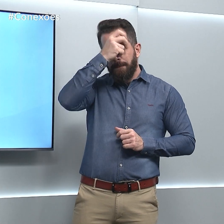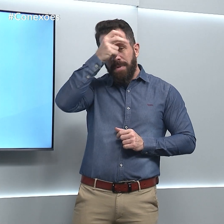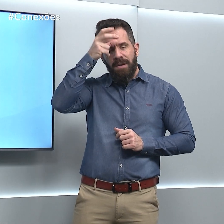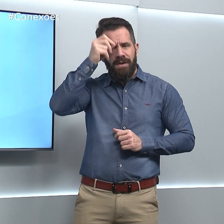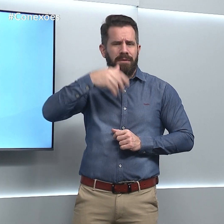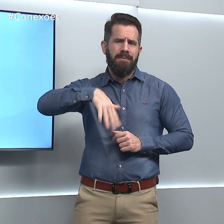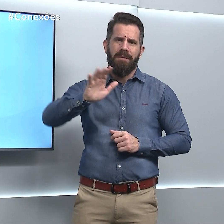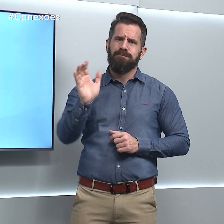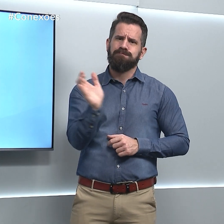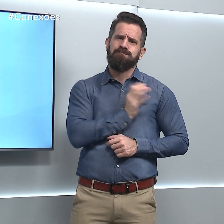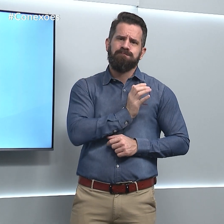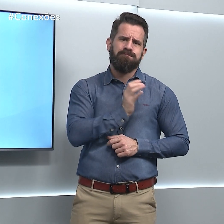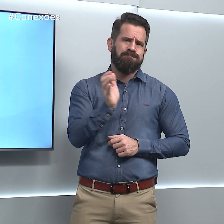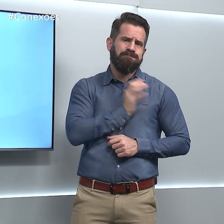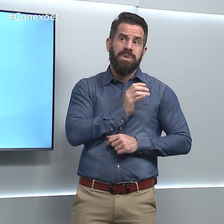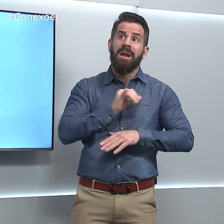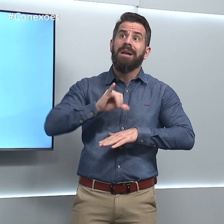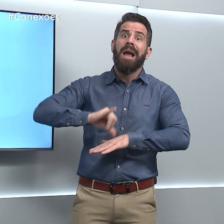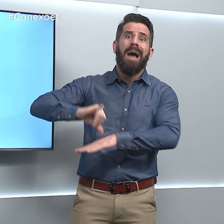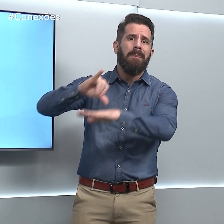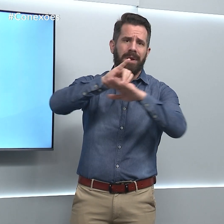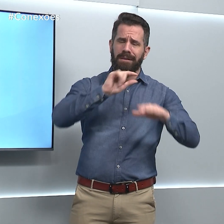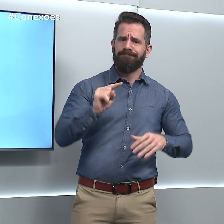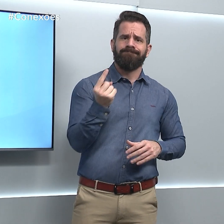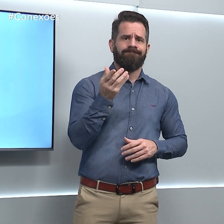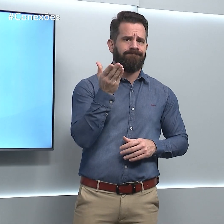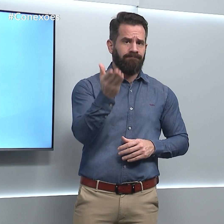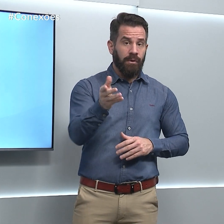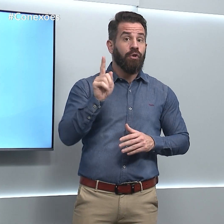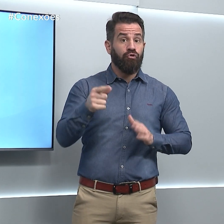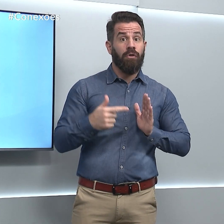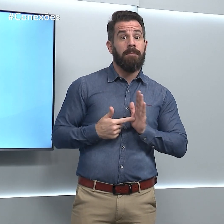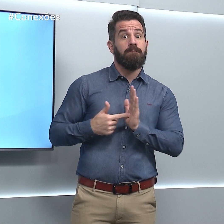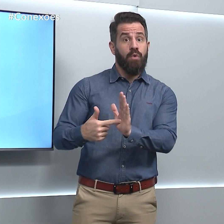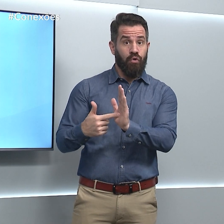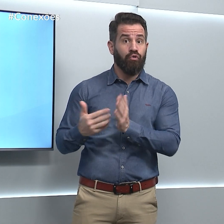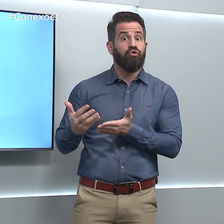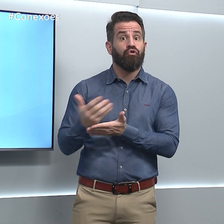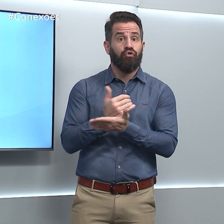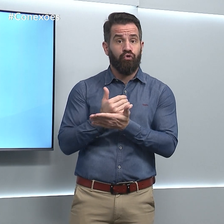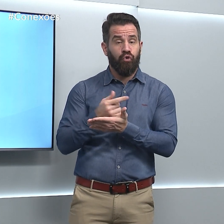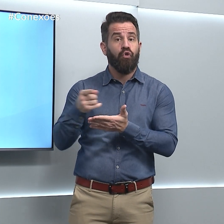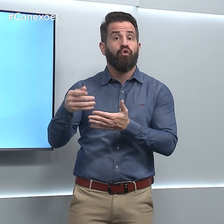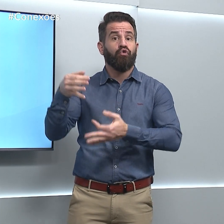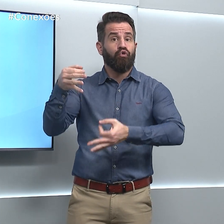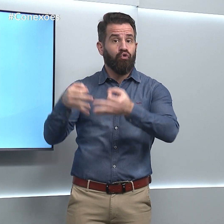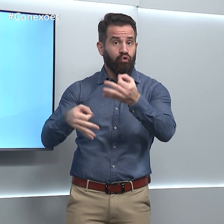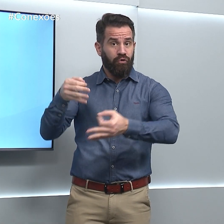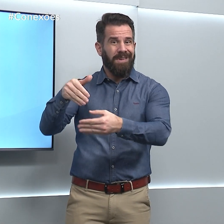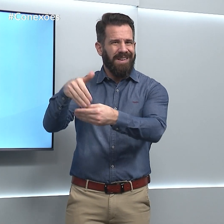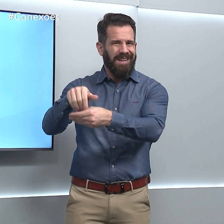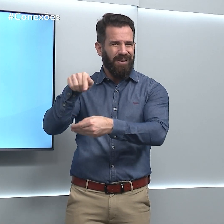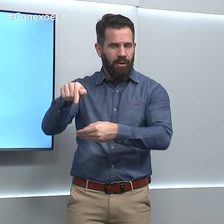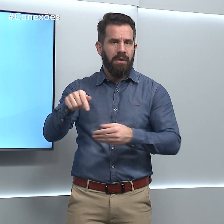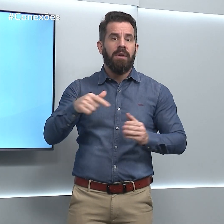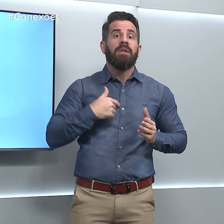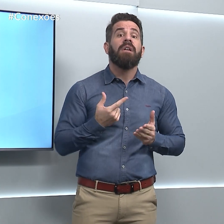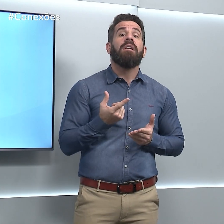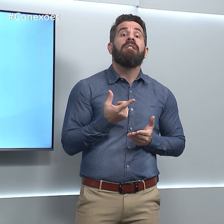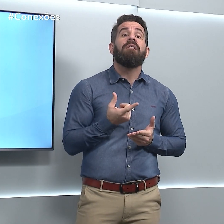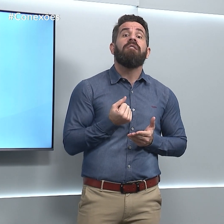capitais brasileiras, conforme dados apresentados à Justiça Eleitoral. Ele tem patrimônio declarado de mais